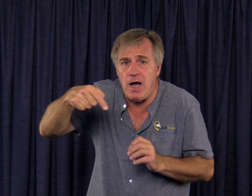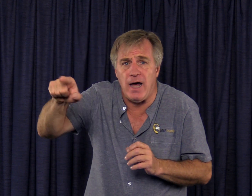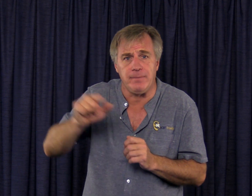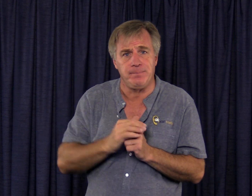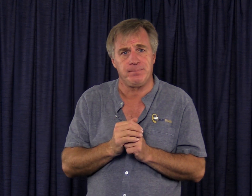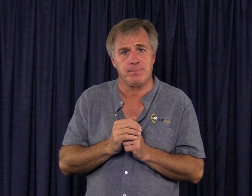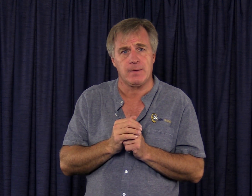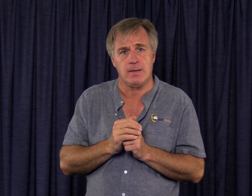gaan